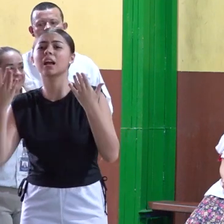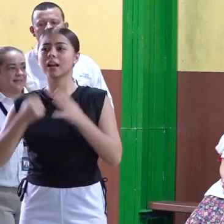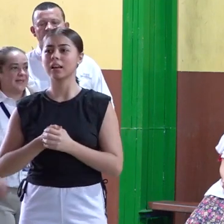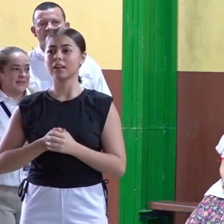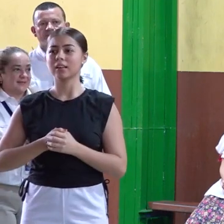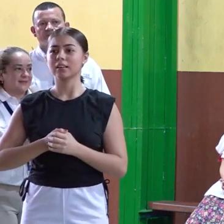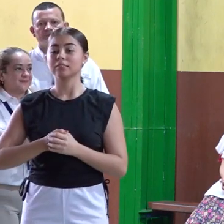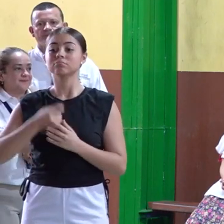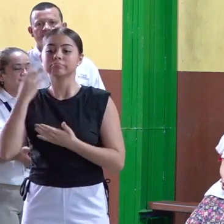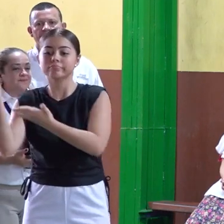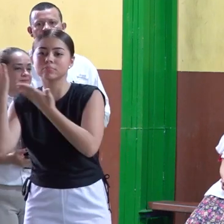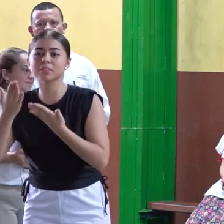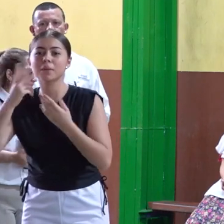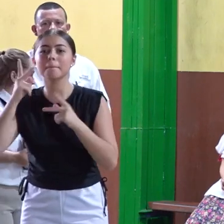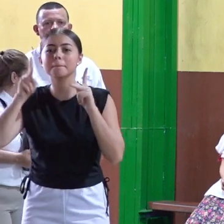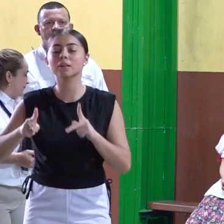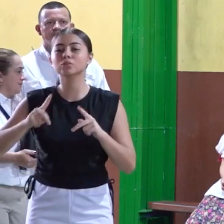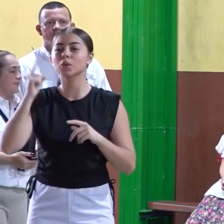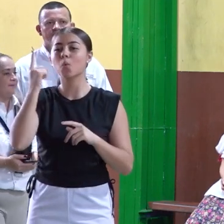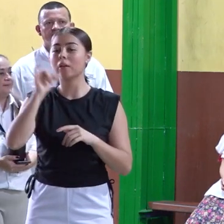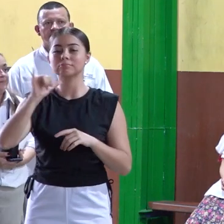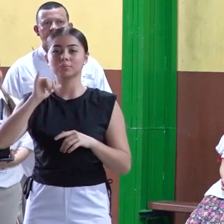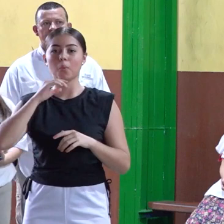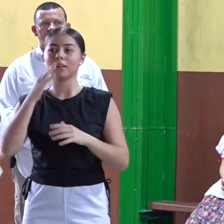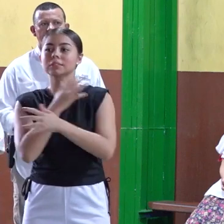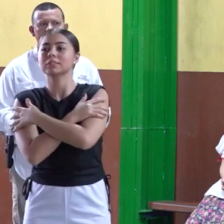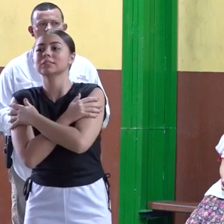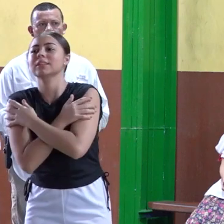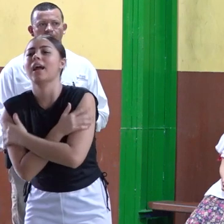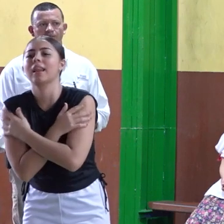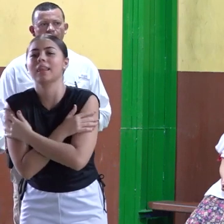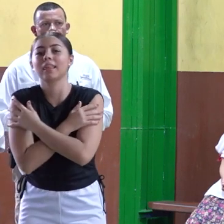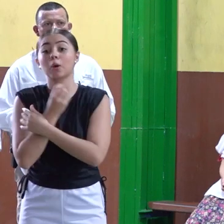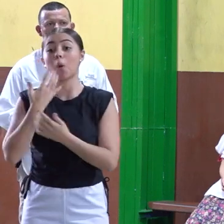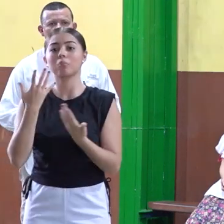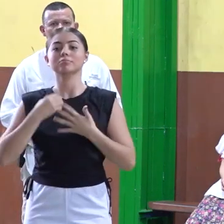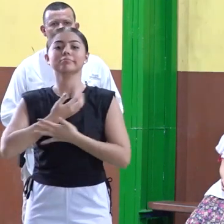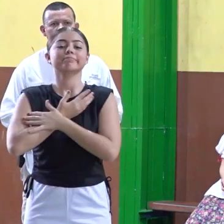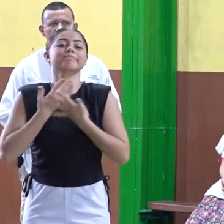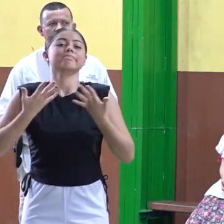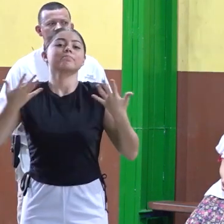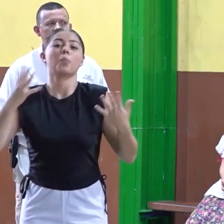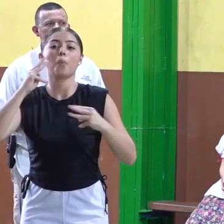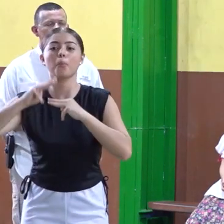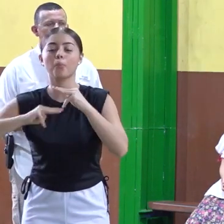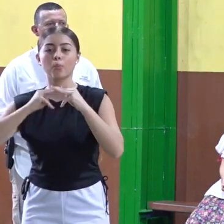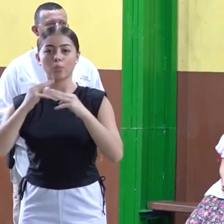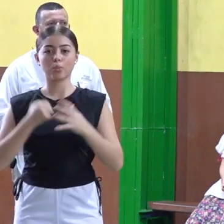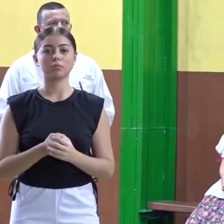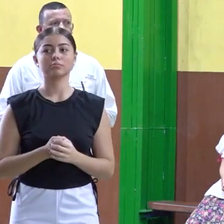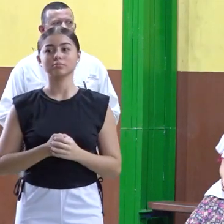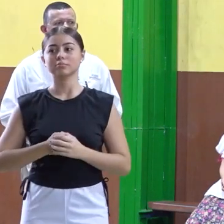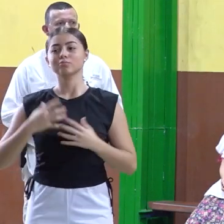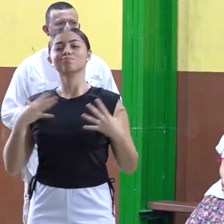las personas con la misma calidez. Es como si abrieran los brazos al mundo con